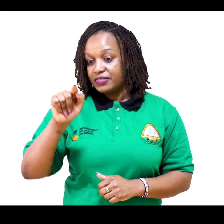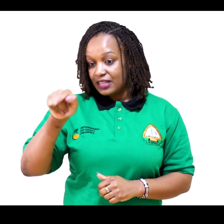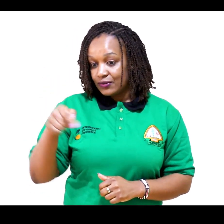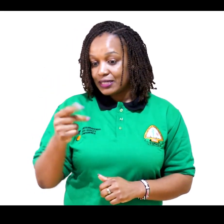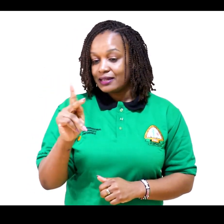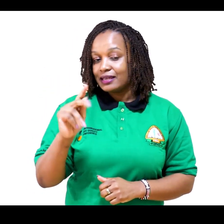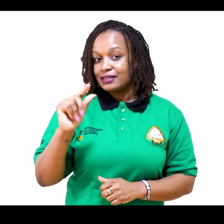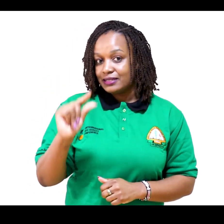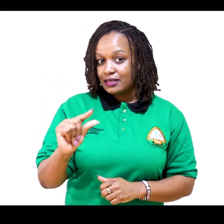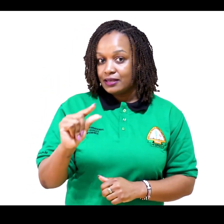34,000. Shilingi